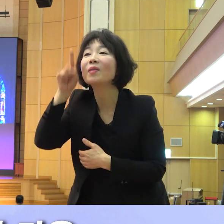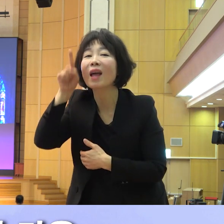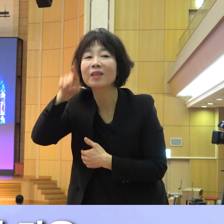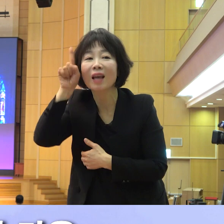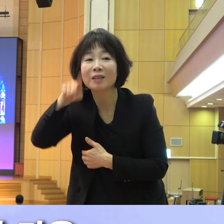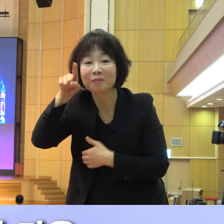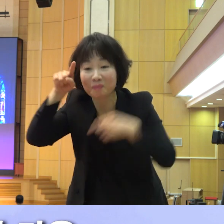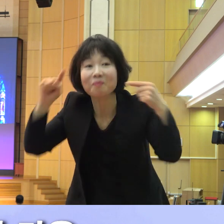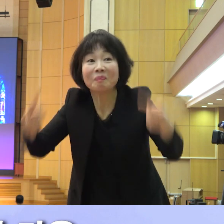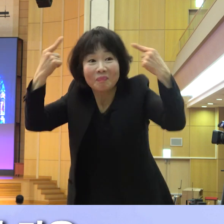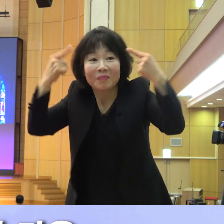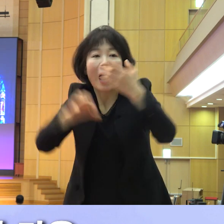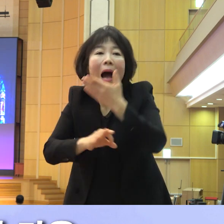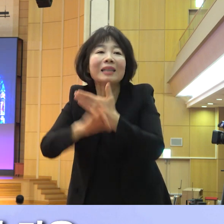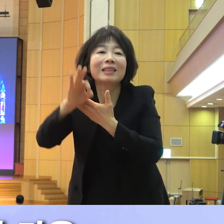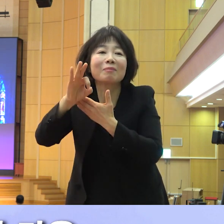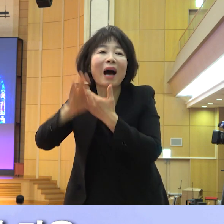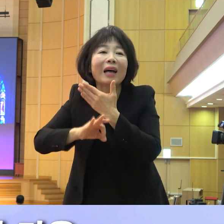오전 11시